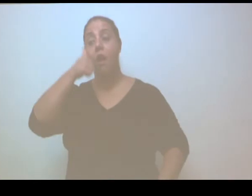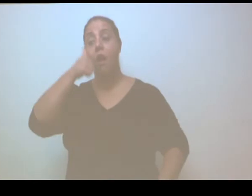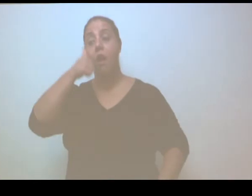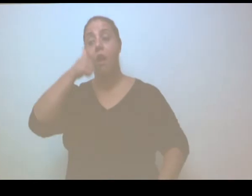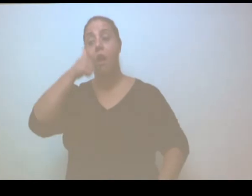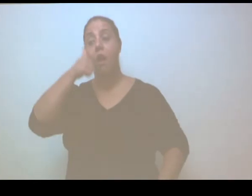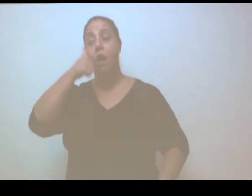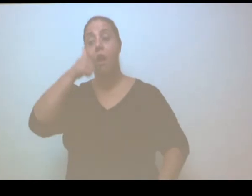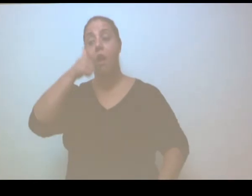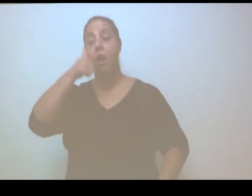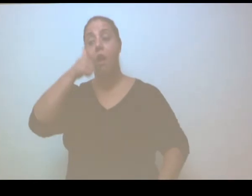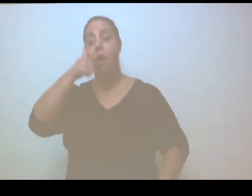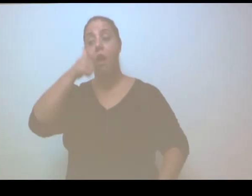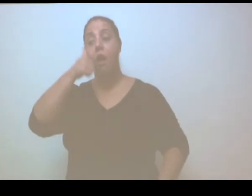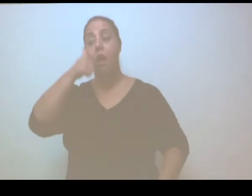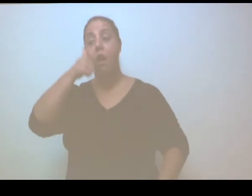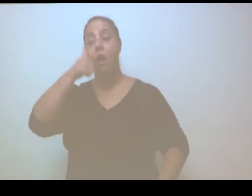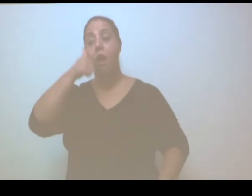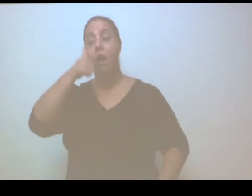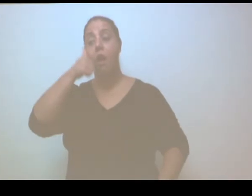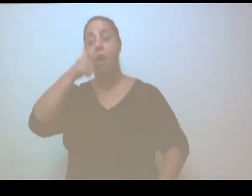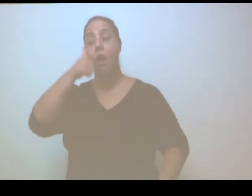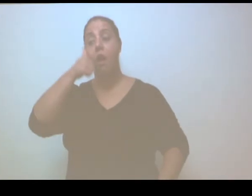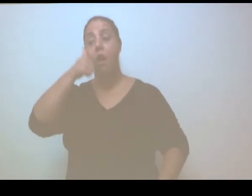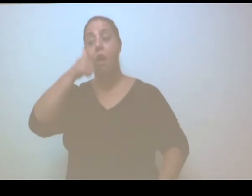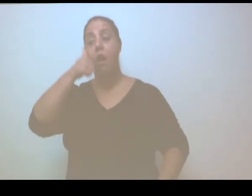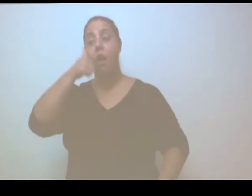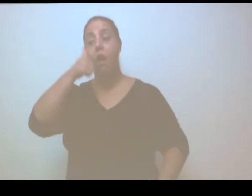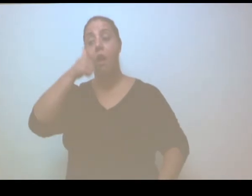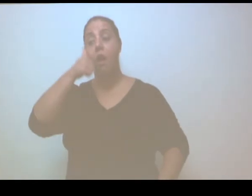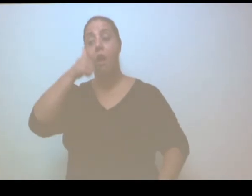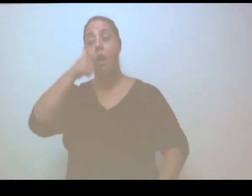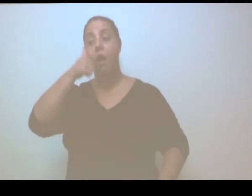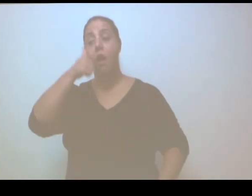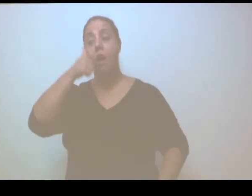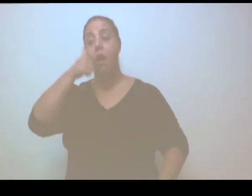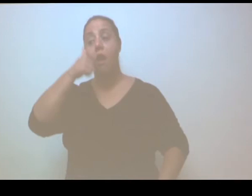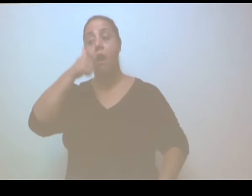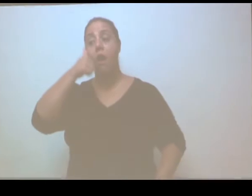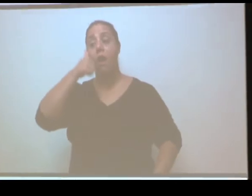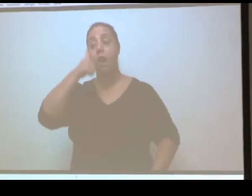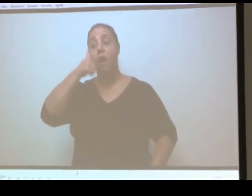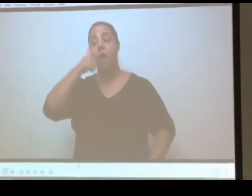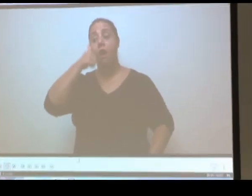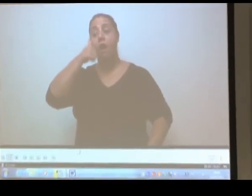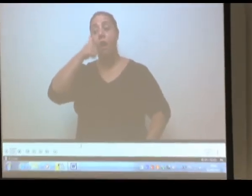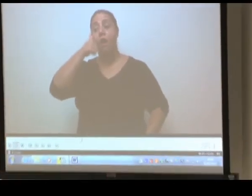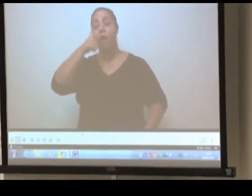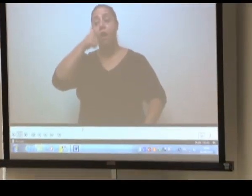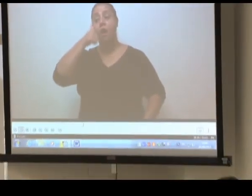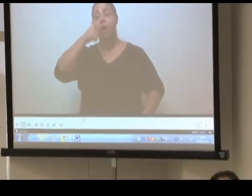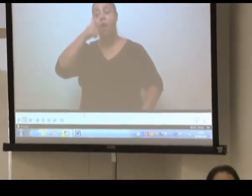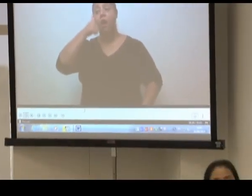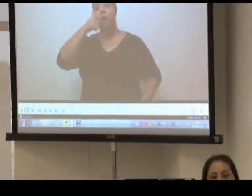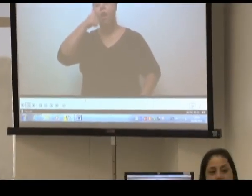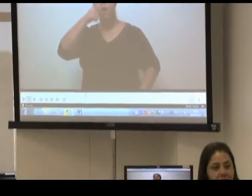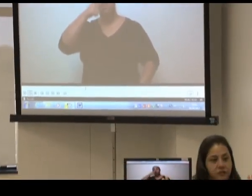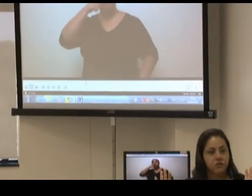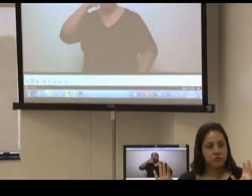Os dois trabalham onde? Na UNB, certo? Então, isso eu fiz uma descrição de um grupo fácil,